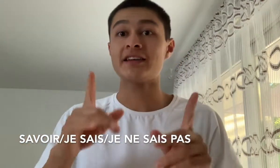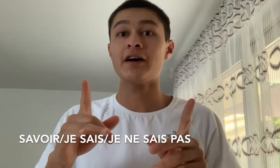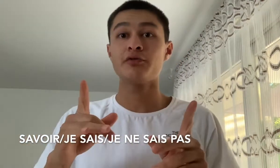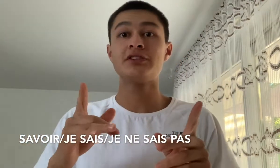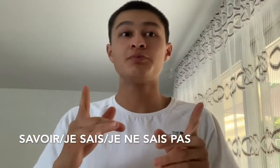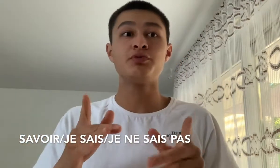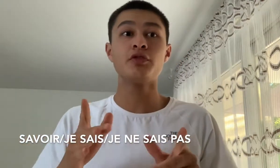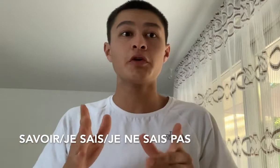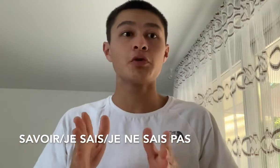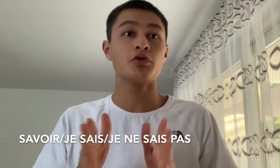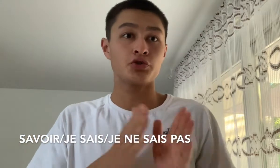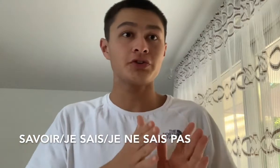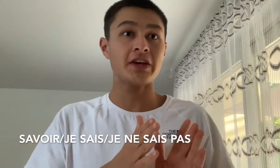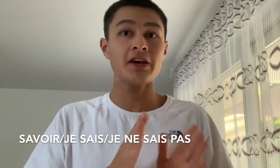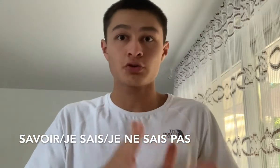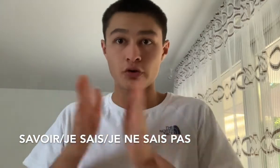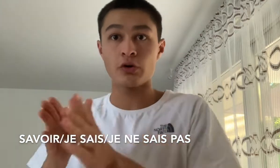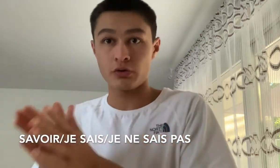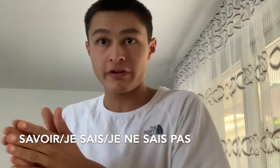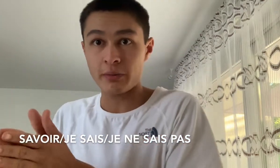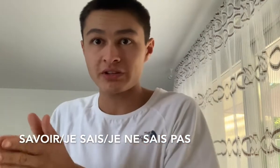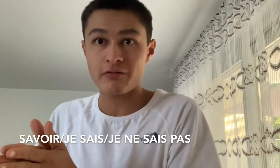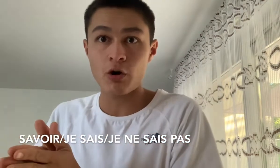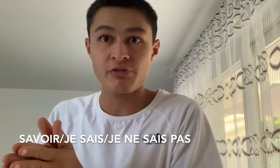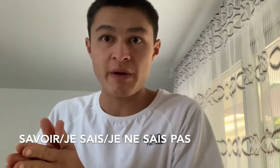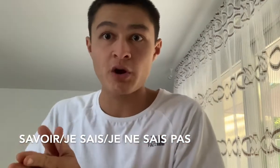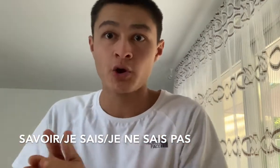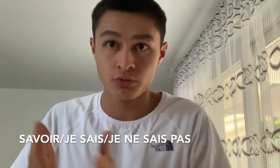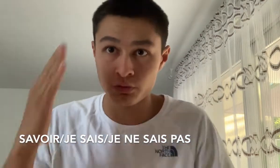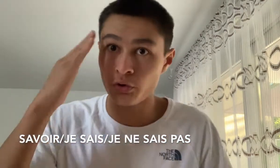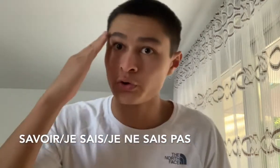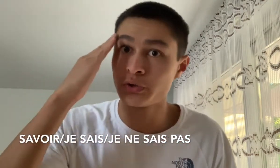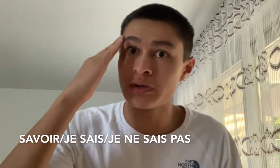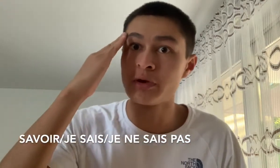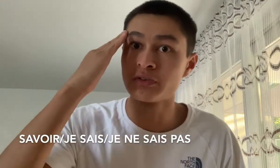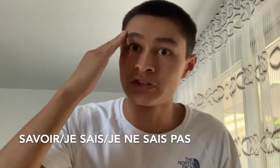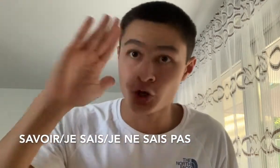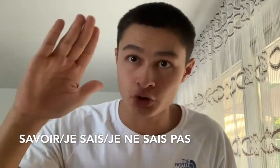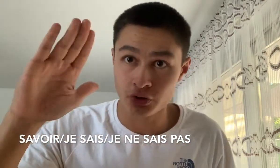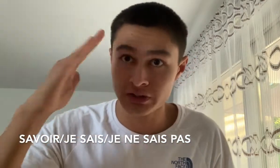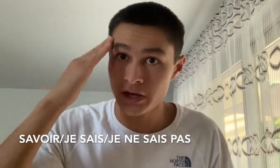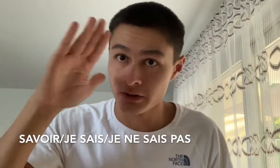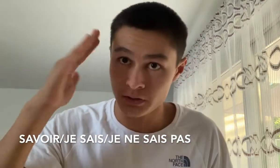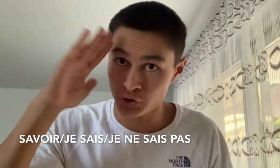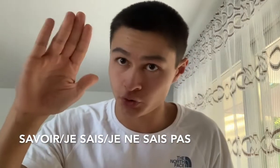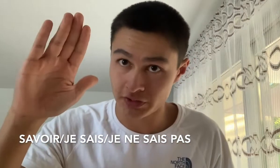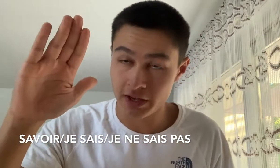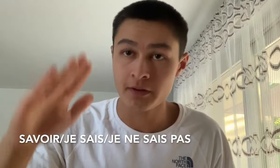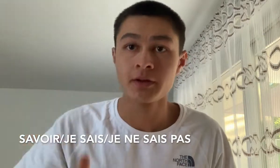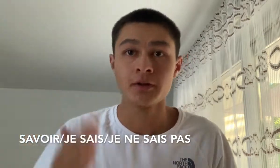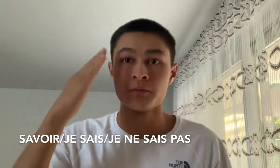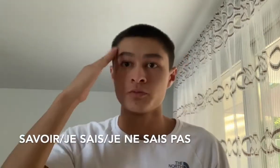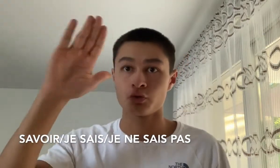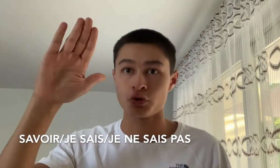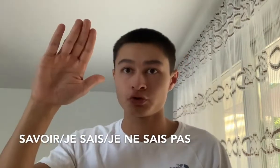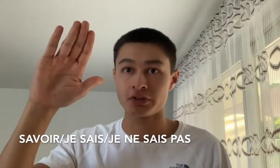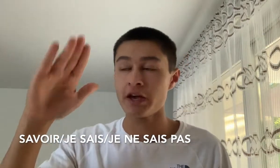ça, vous dites plus souvent je sais que le verbe savoir en lui-même. Donc, retenez bien aussi je sais, je sais, donc je sais.